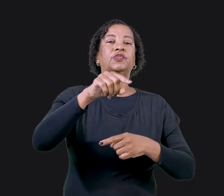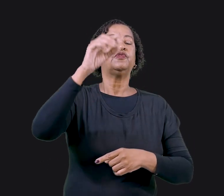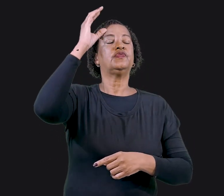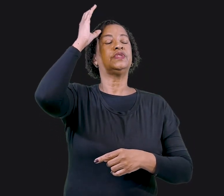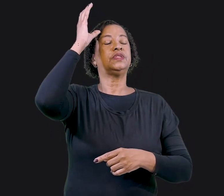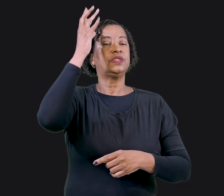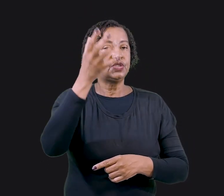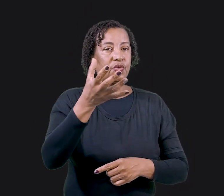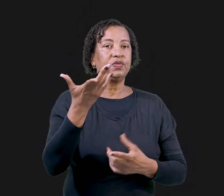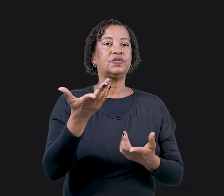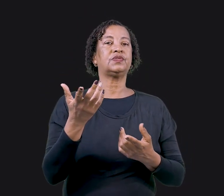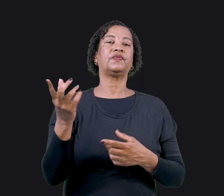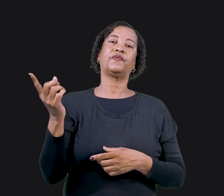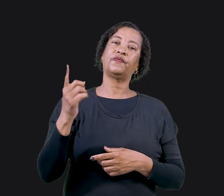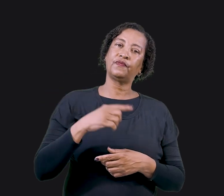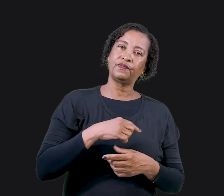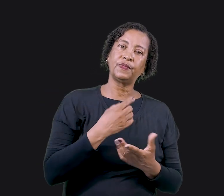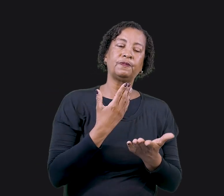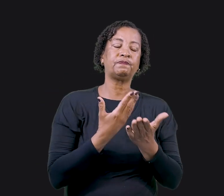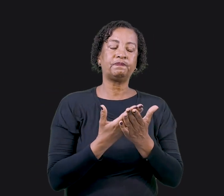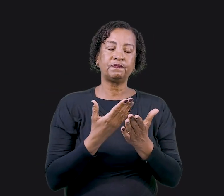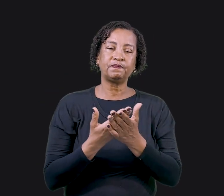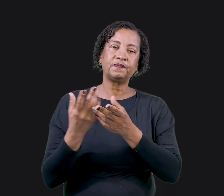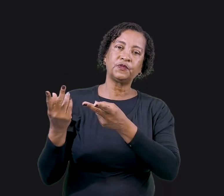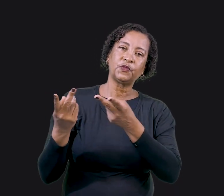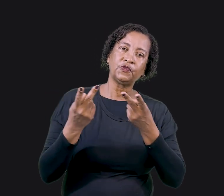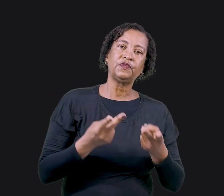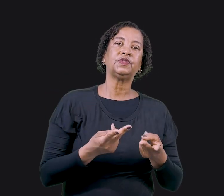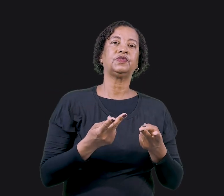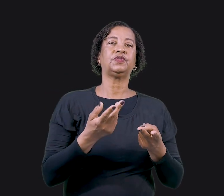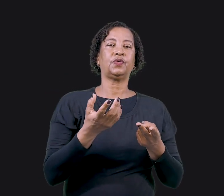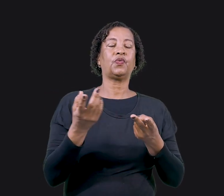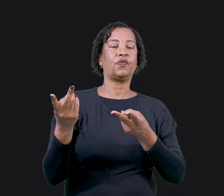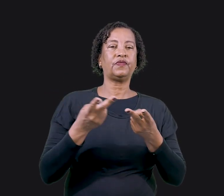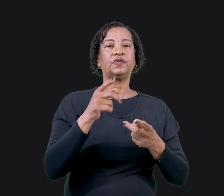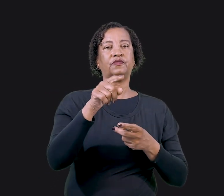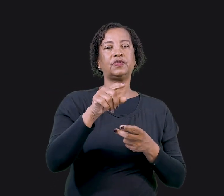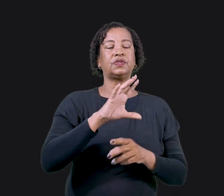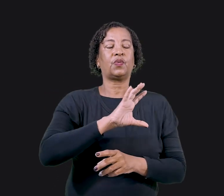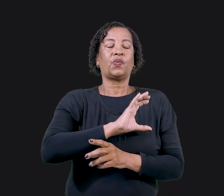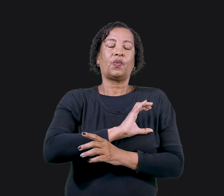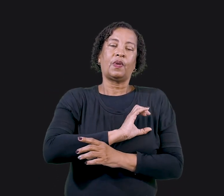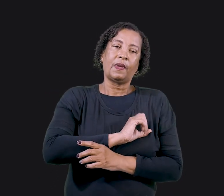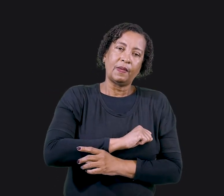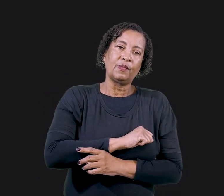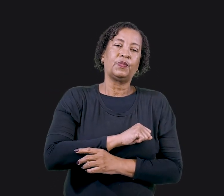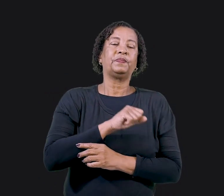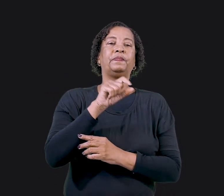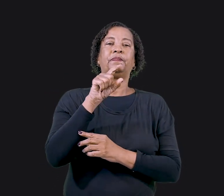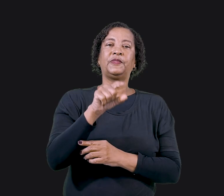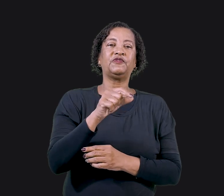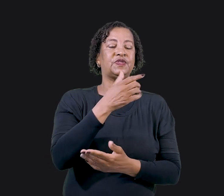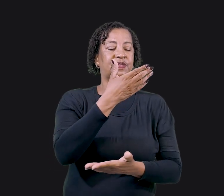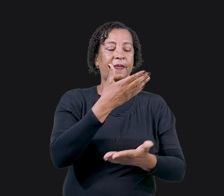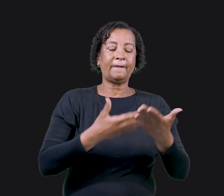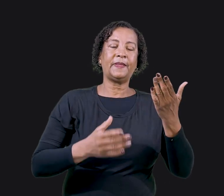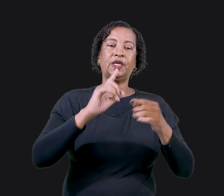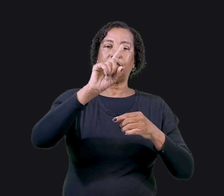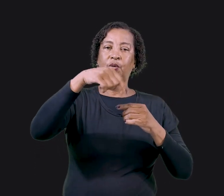você seja parte da solução. Portanto, venha a Cristo hoje, esse é o meu convite. E eu quero lhe convidar com muito amor para